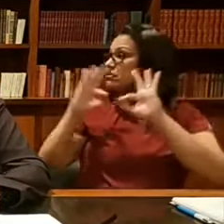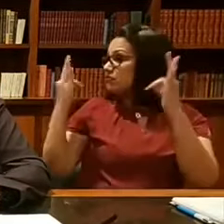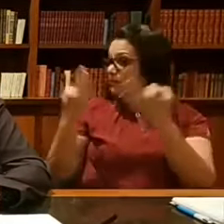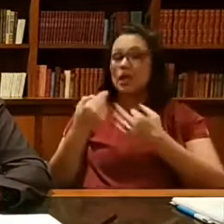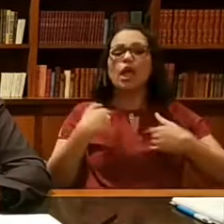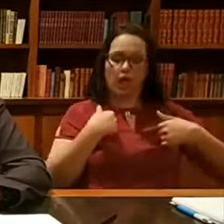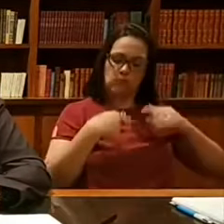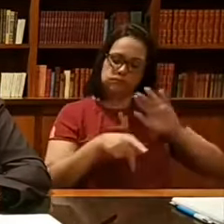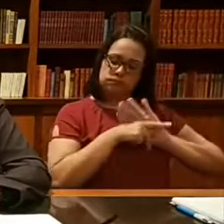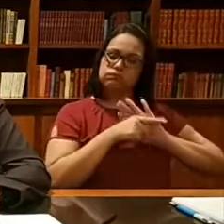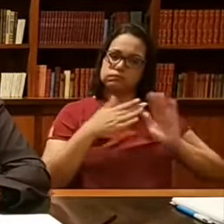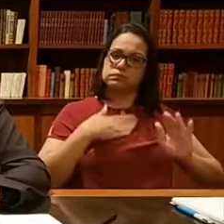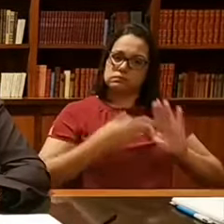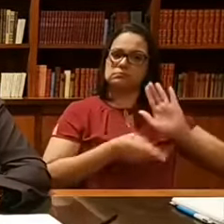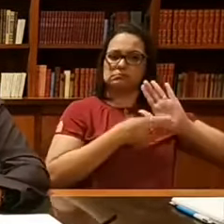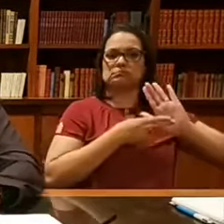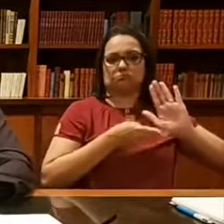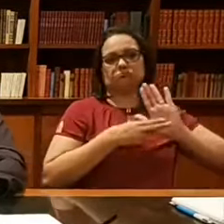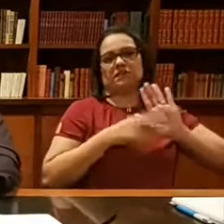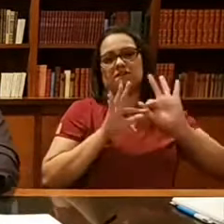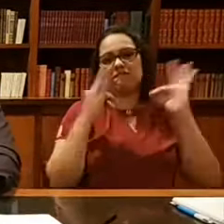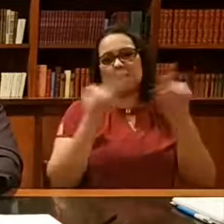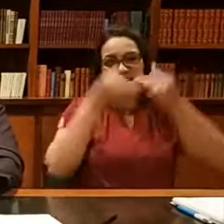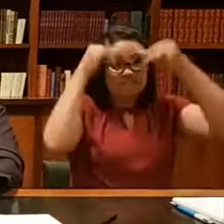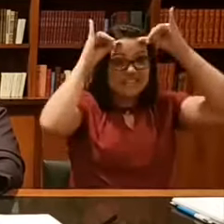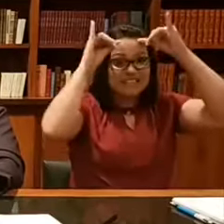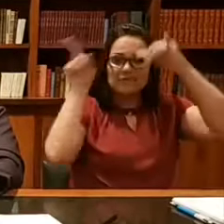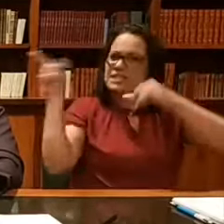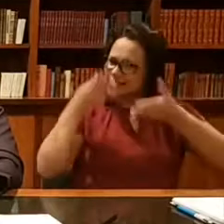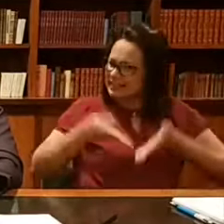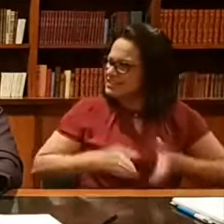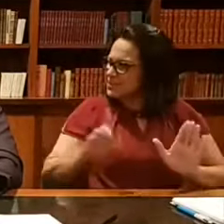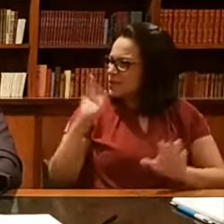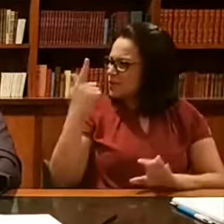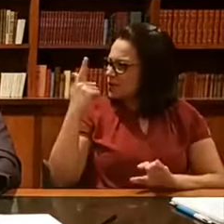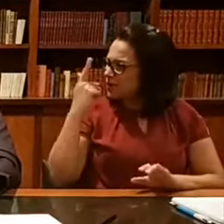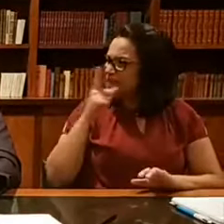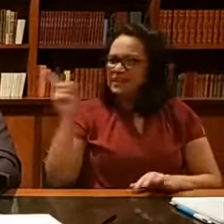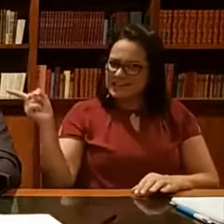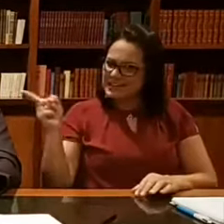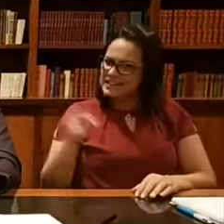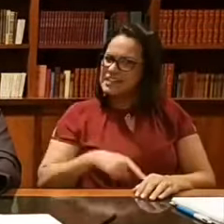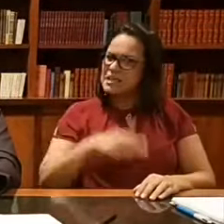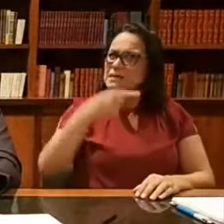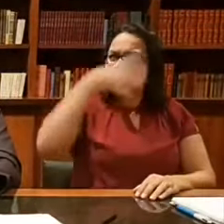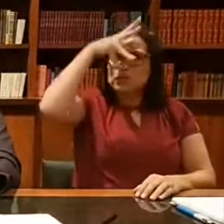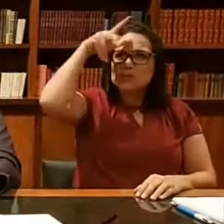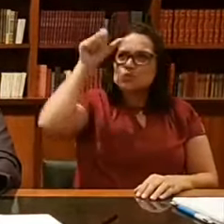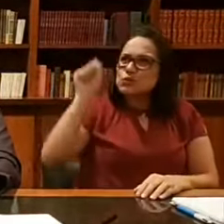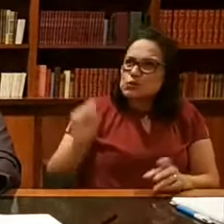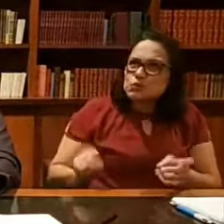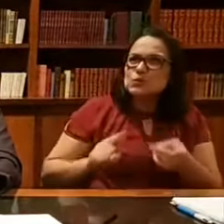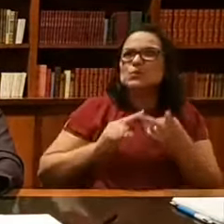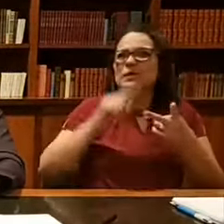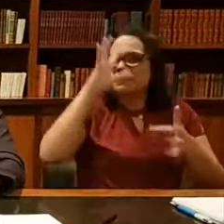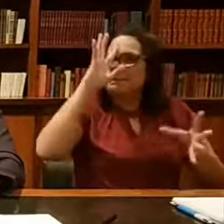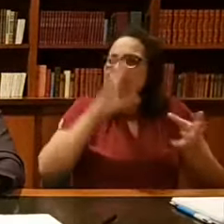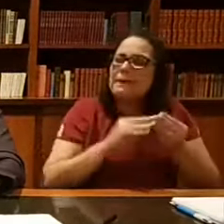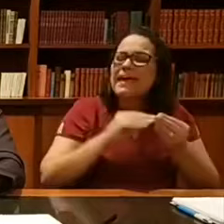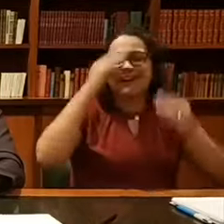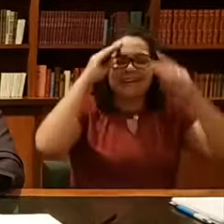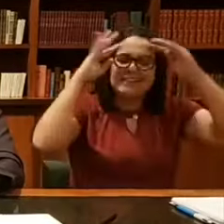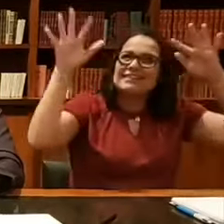fazenda. Minha Ué. família é toda de fazendeiro. É quando se fala em goiano, né, a primeira ideia é sul Mato Grossense, Mato Grosso, a gente vem sempre a